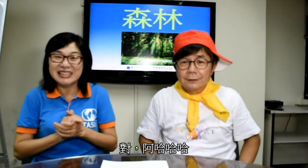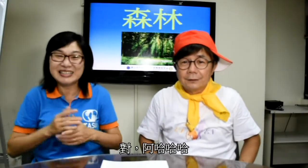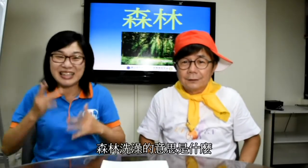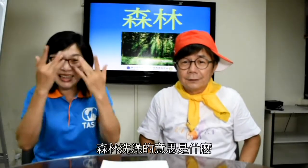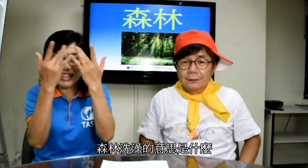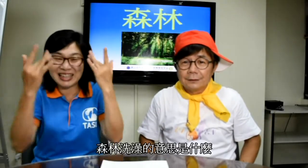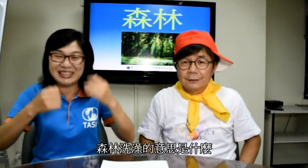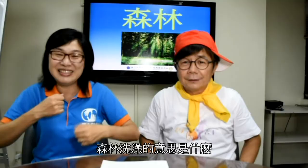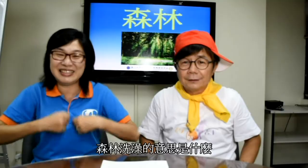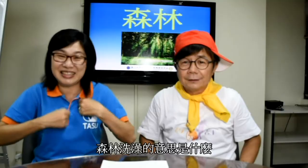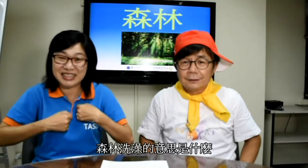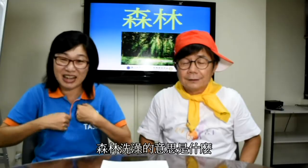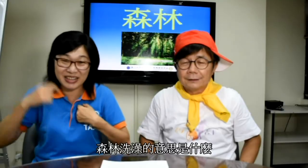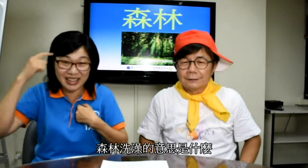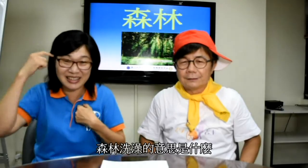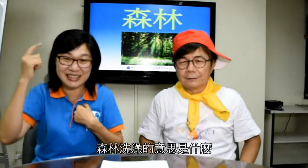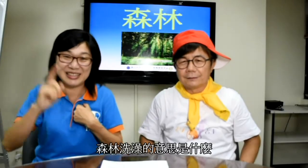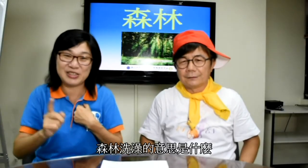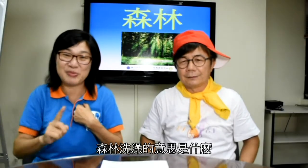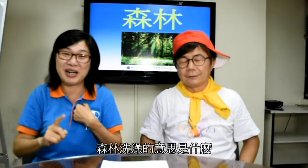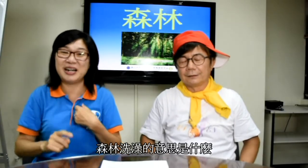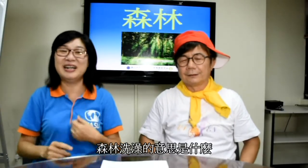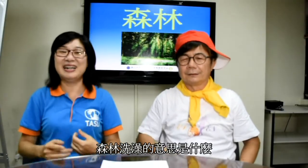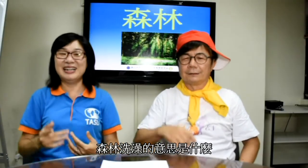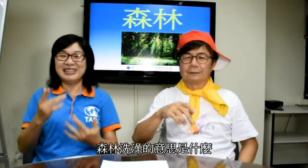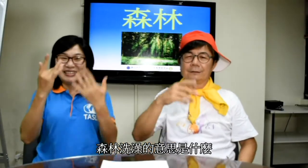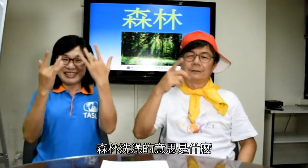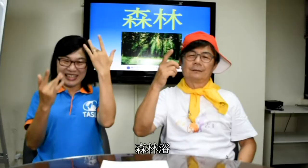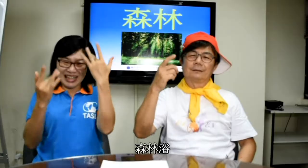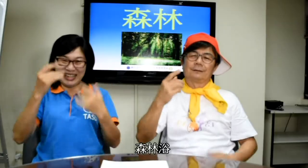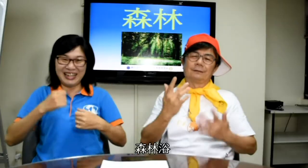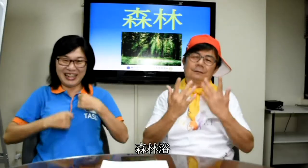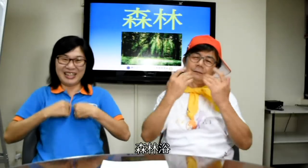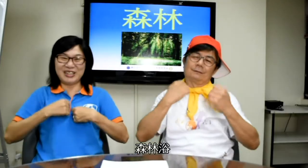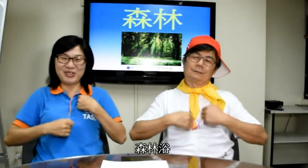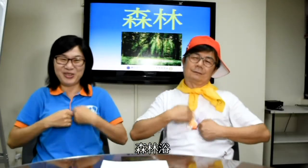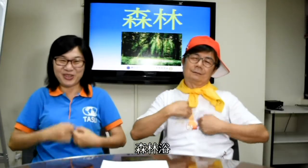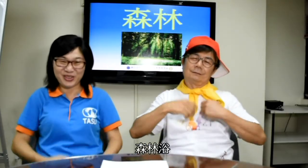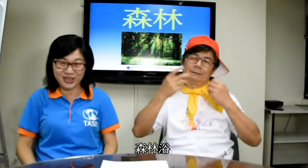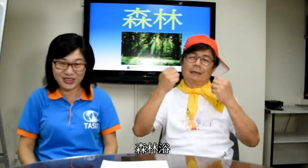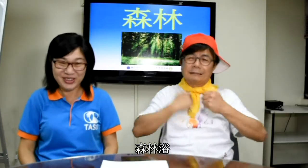森林洗澡的意思是什么？森林浴，